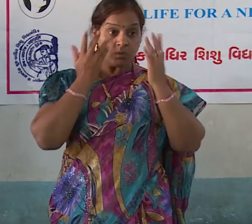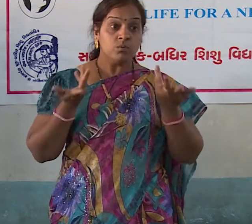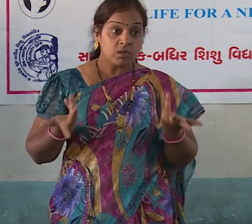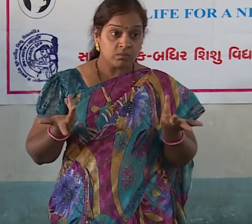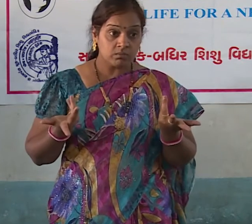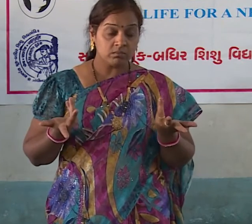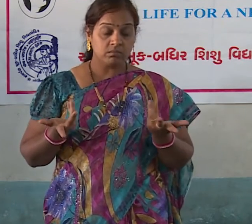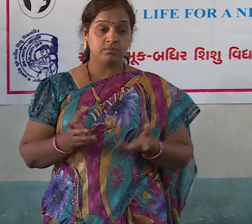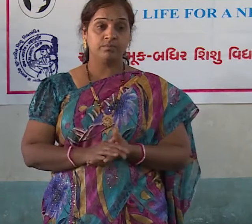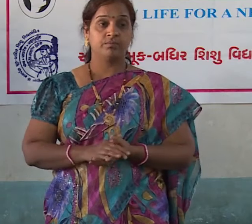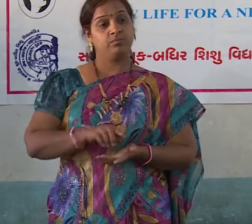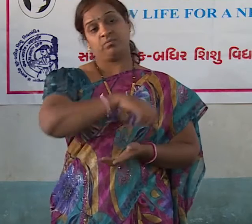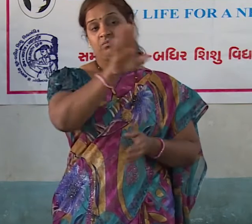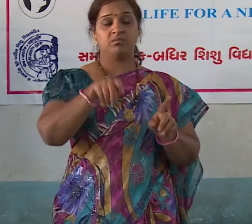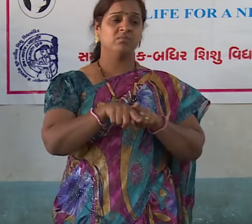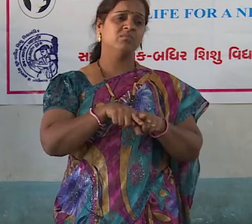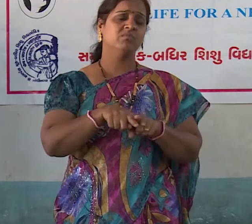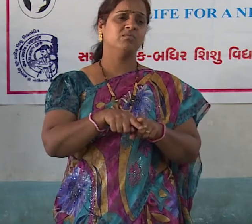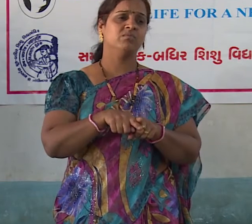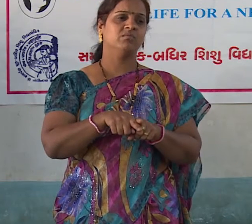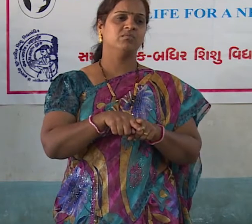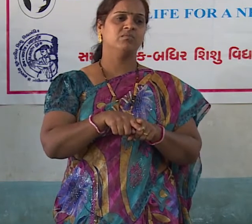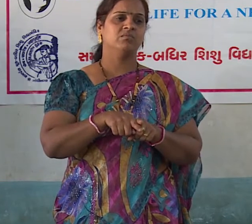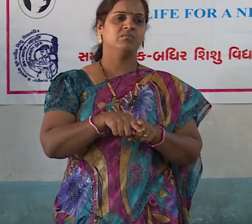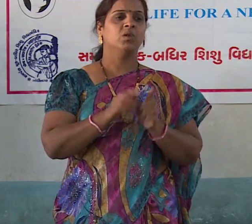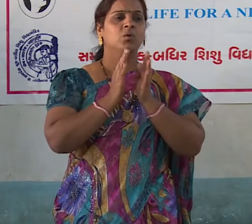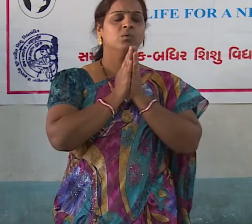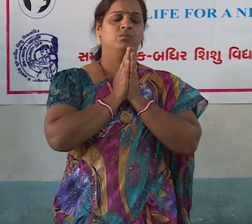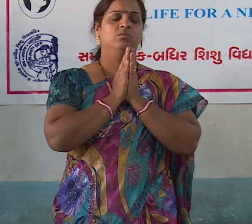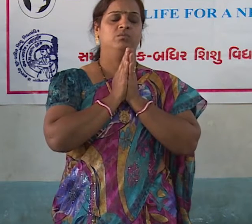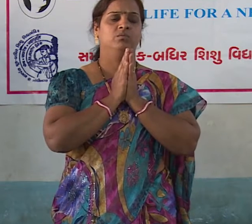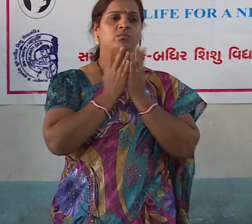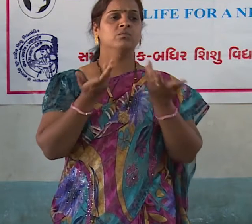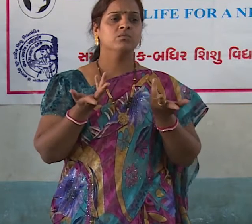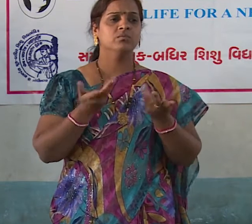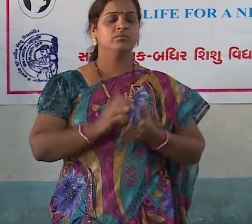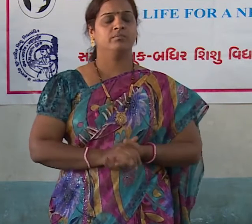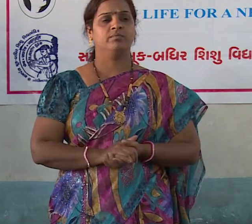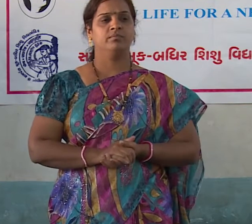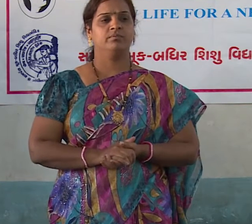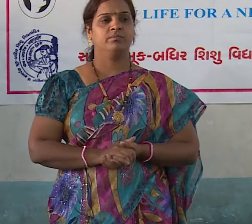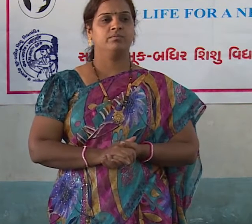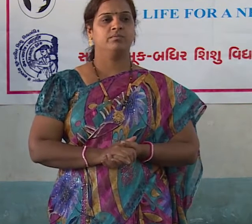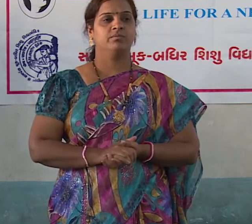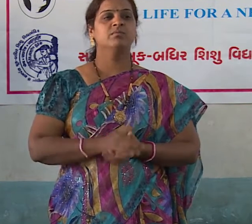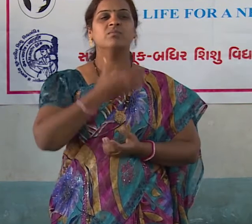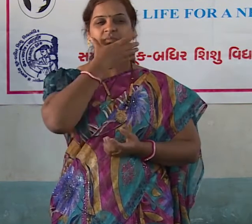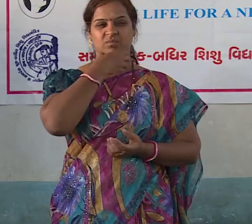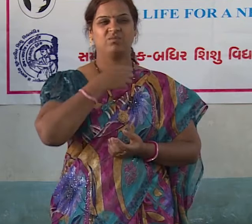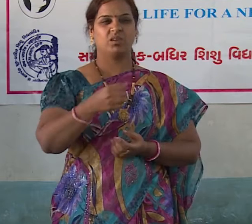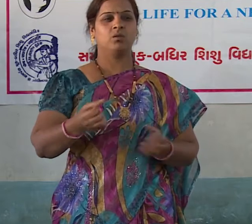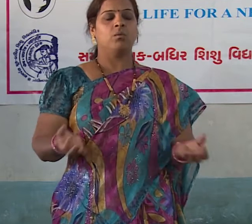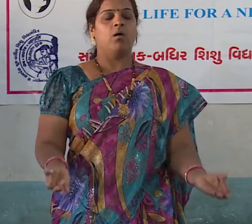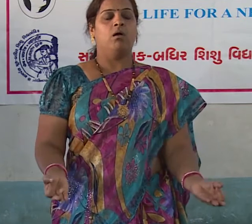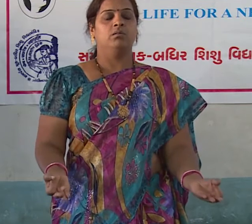वो कहता है जो दुनिया करती है। उसने देखा कि दुनिया क्या करती है, कोई भी साधु सन्यासी या कोई